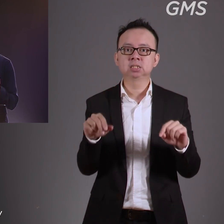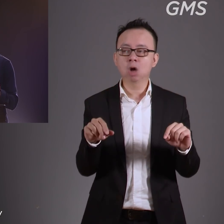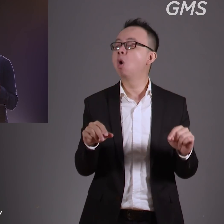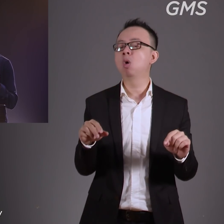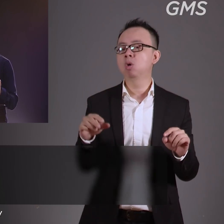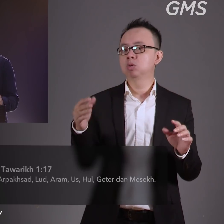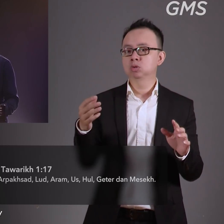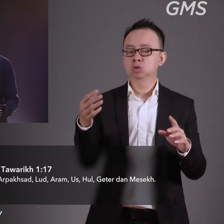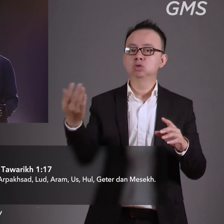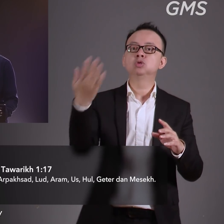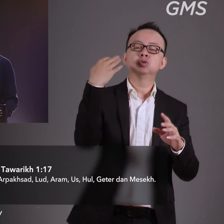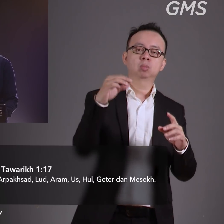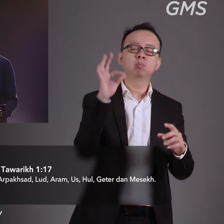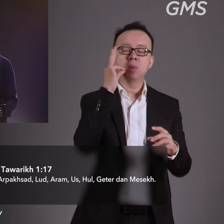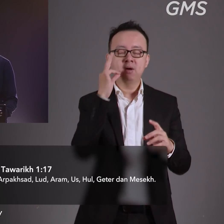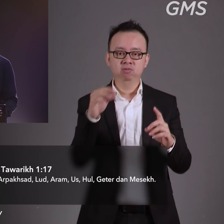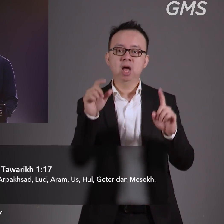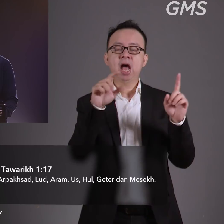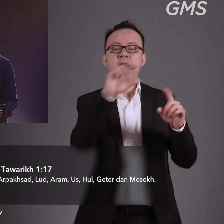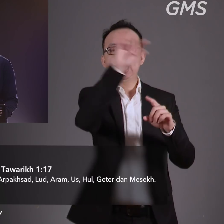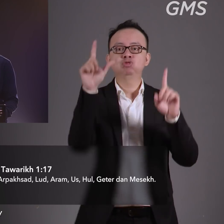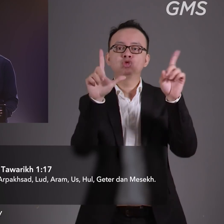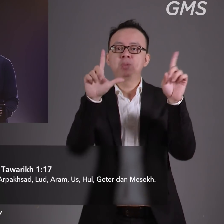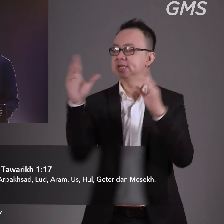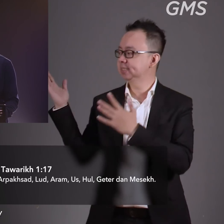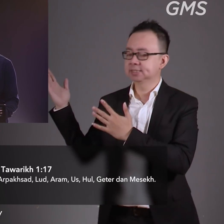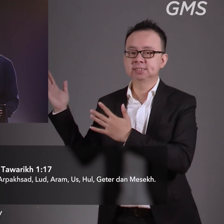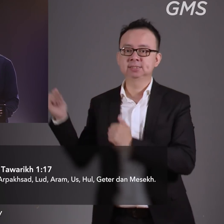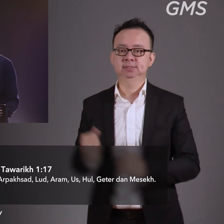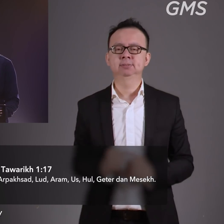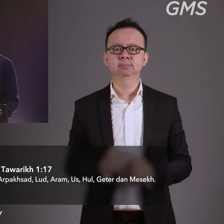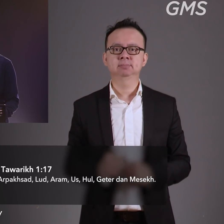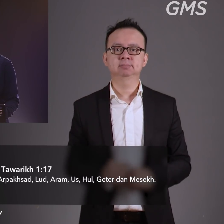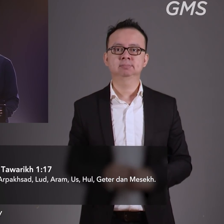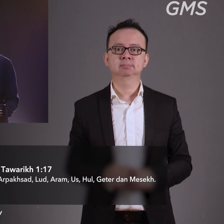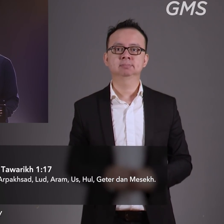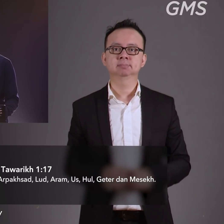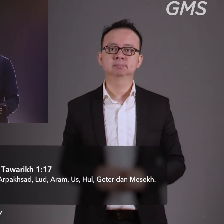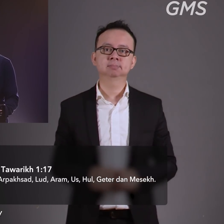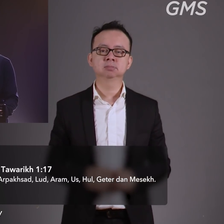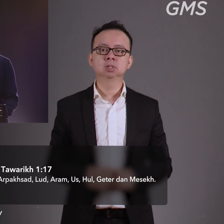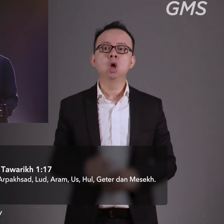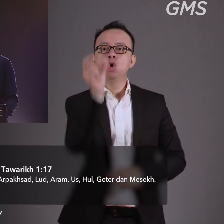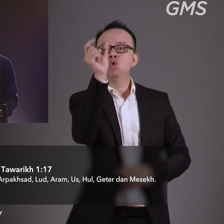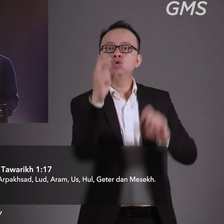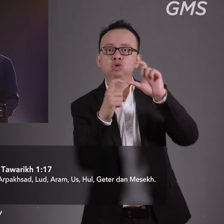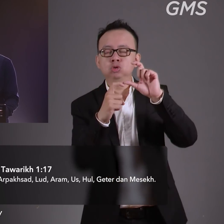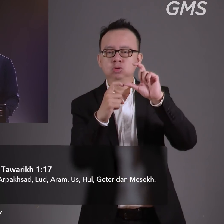Sebelum ayat 18 kembali ayat 17. Keturunan Sem ialah Elam, Asyur, Arpaksad, Lut, Aram, Us. Garis bawahi